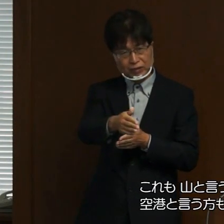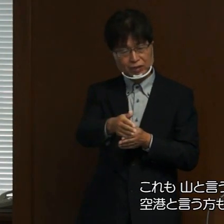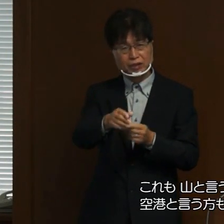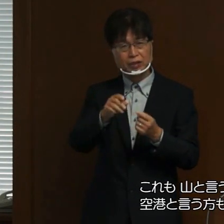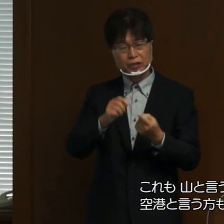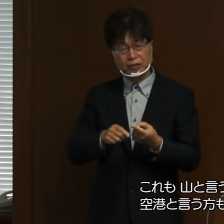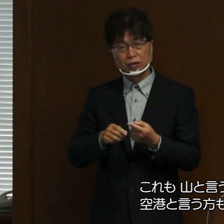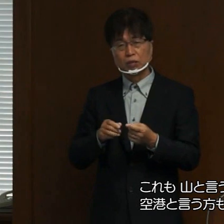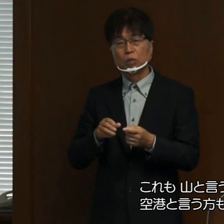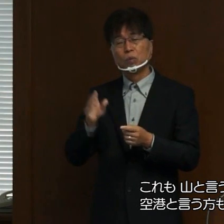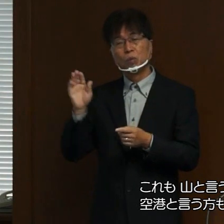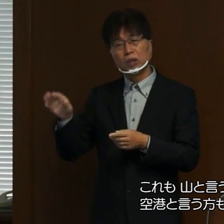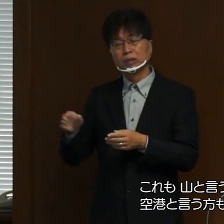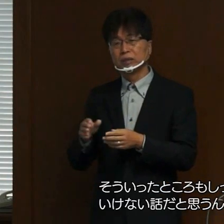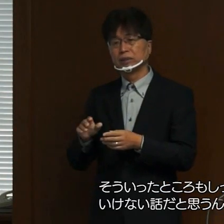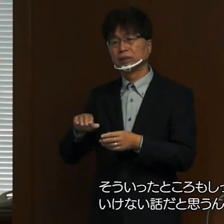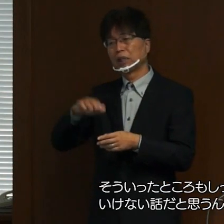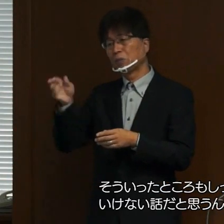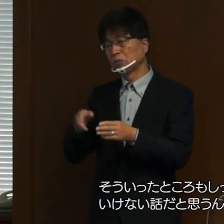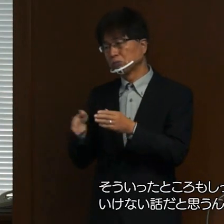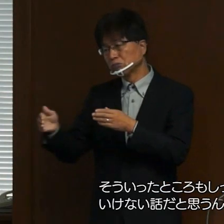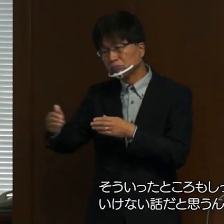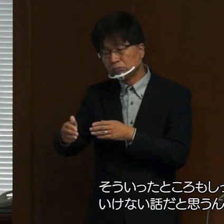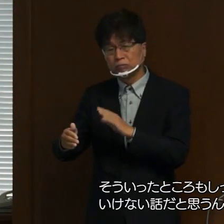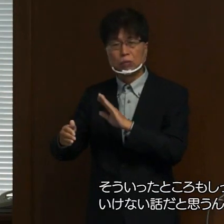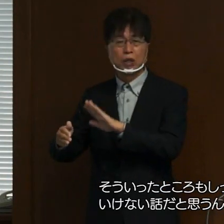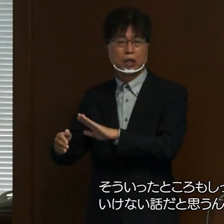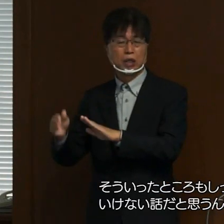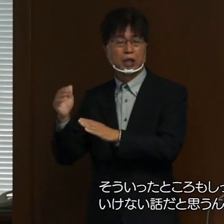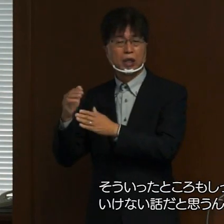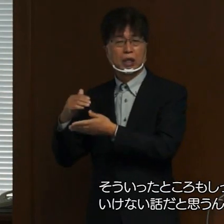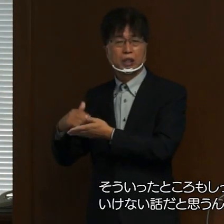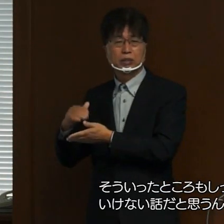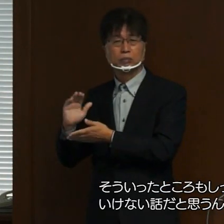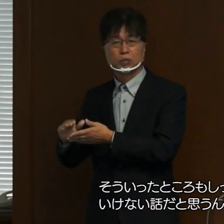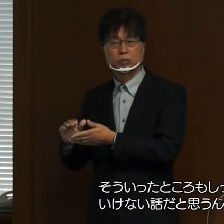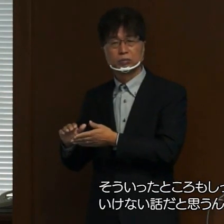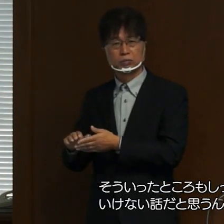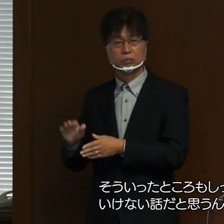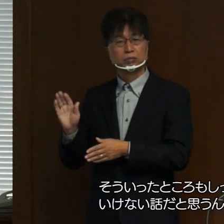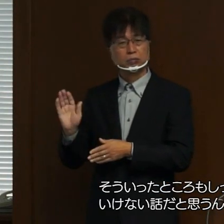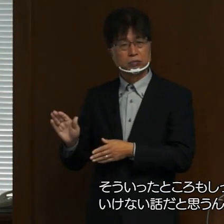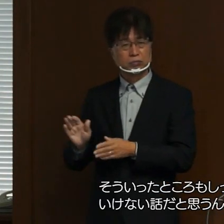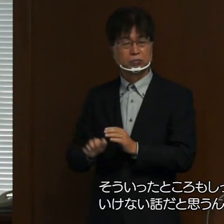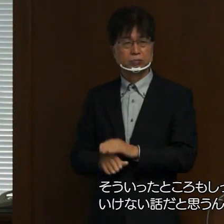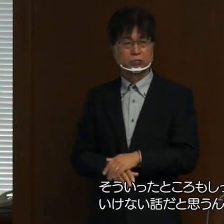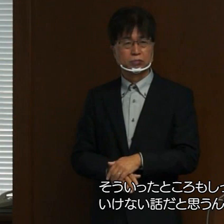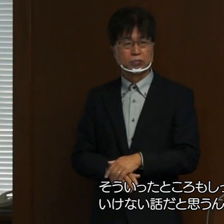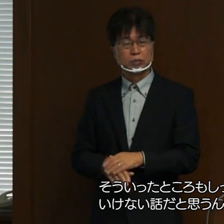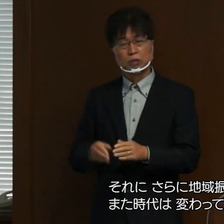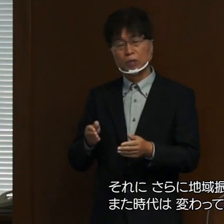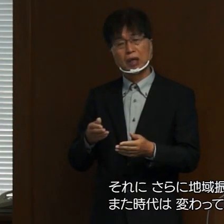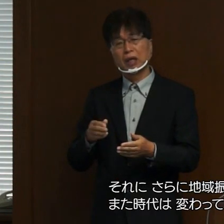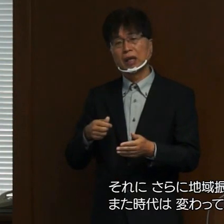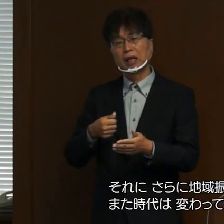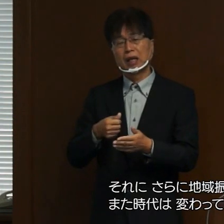ば空港という方もおられますし、まあ、そういったところというのもしっかり分析しなければいけない話だと思うんです。それにさらにその地